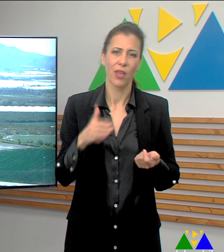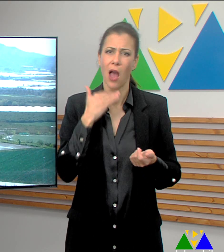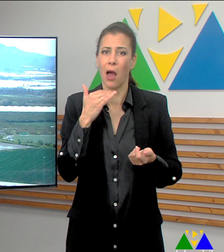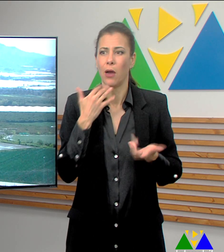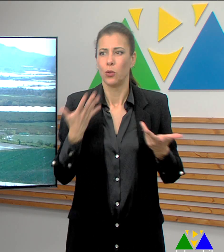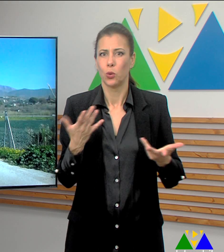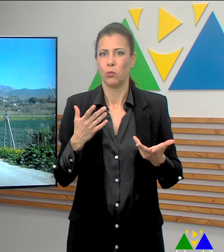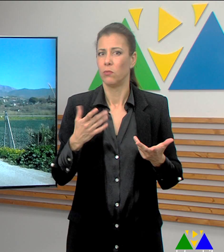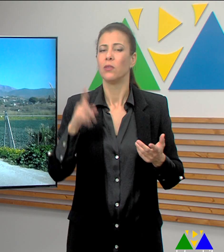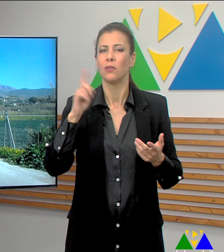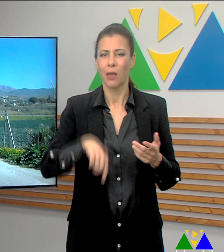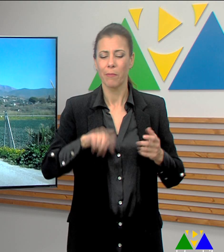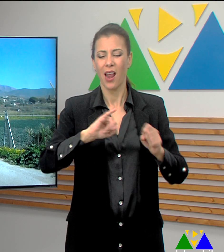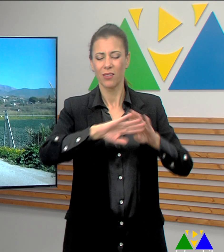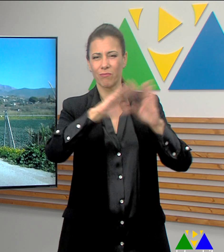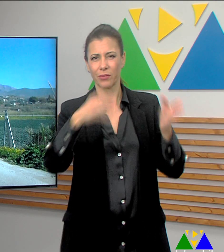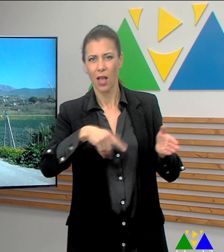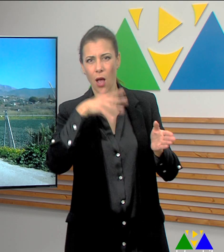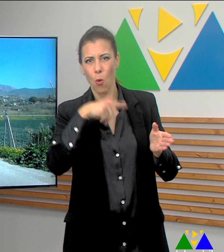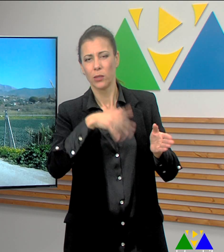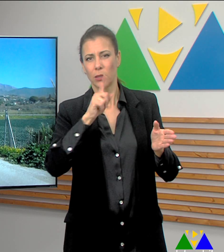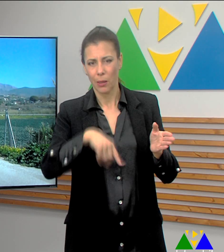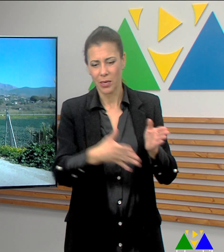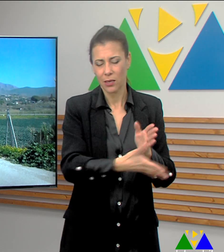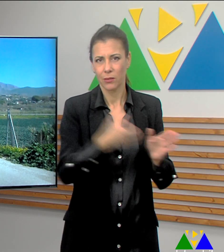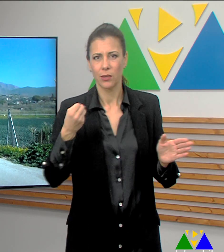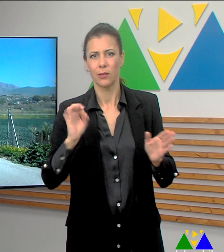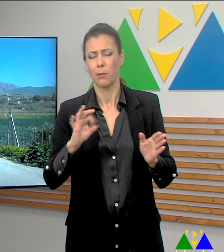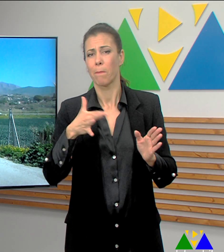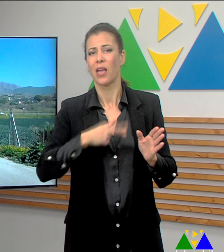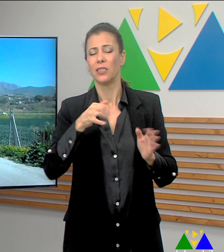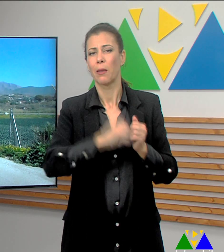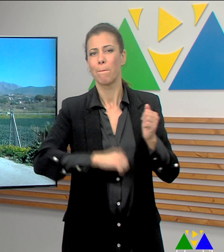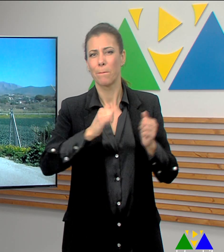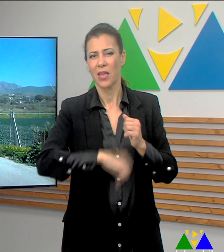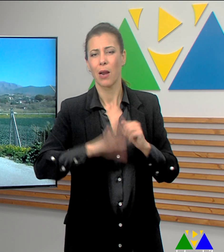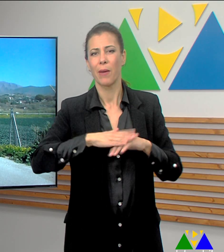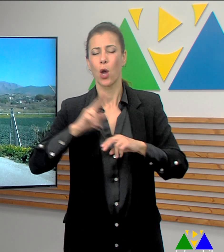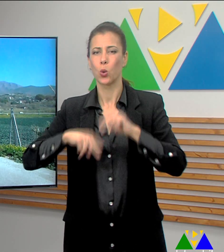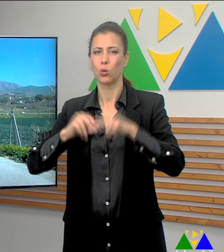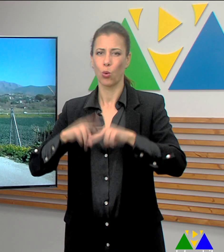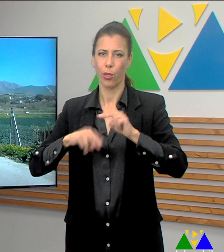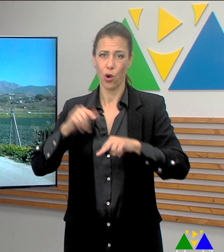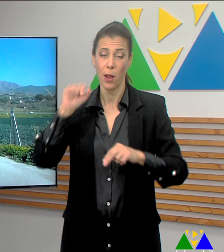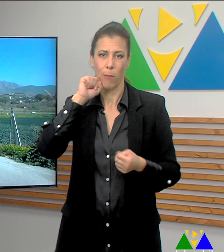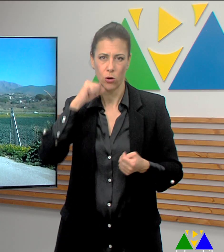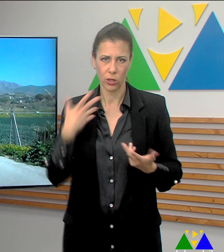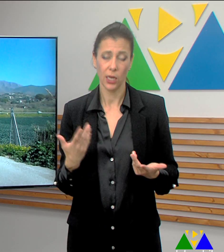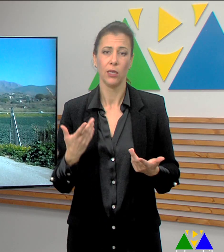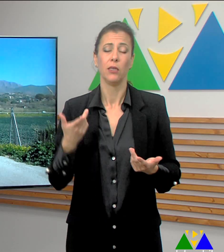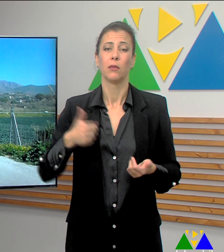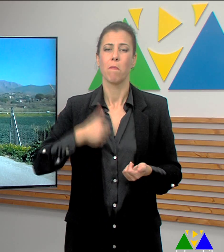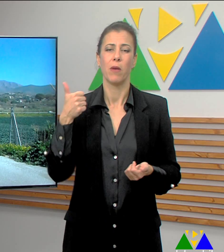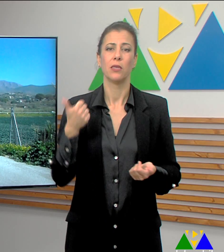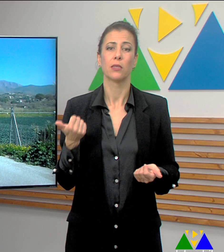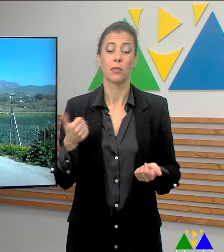alguna cantera o alguna calera que permitió pues también sacar cal o piedra para las construcciones en Motril. Y sobre todo